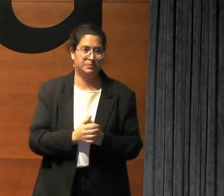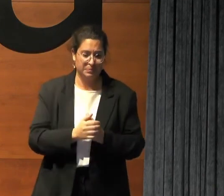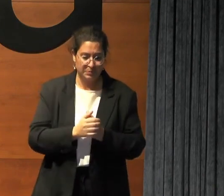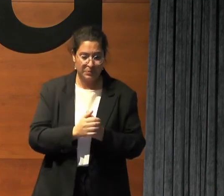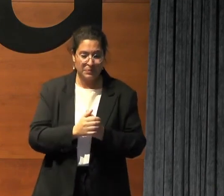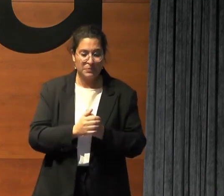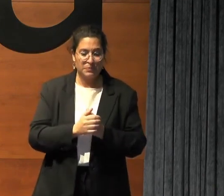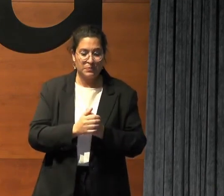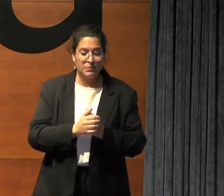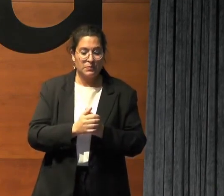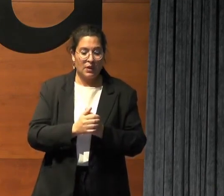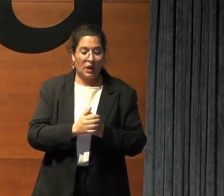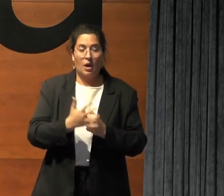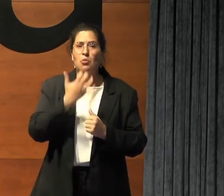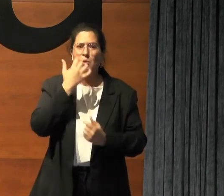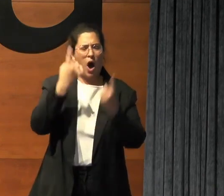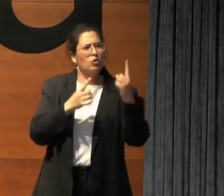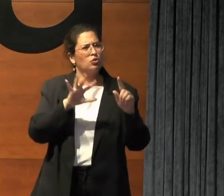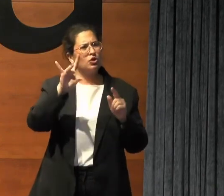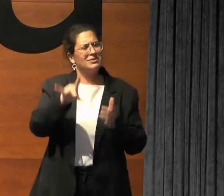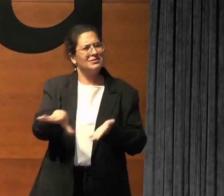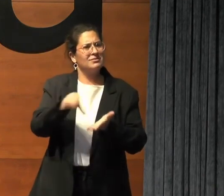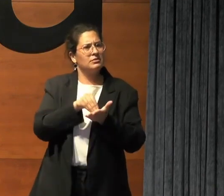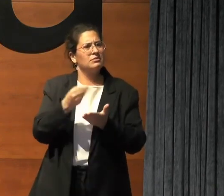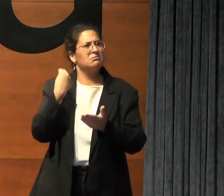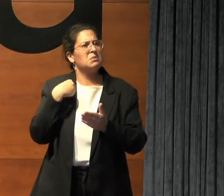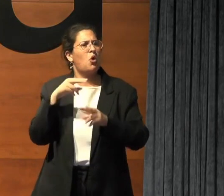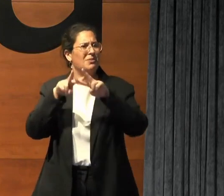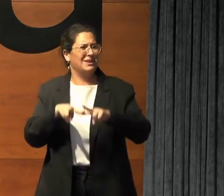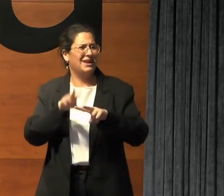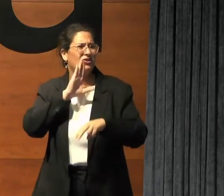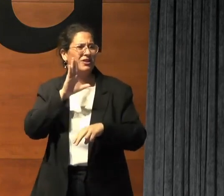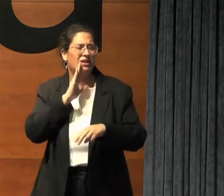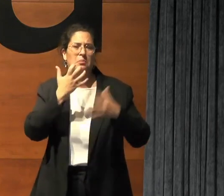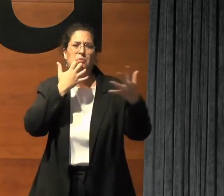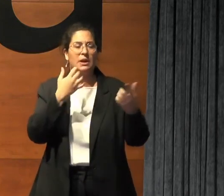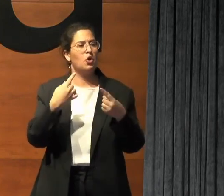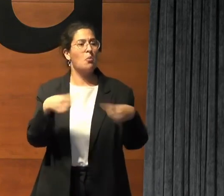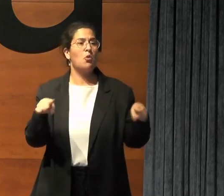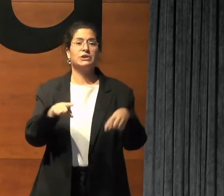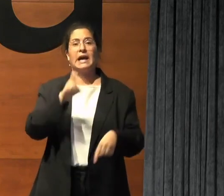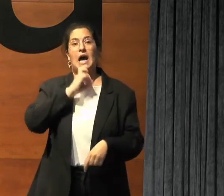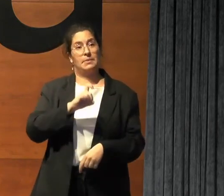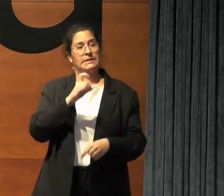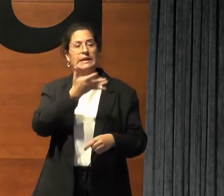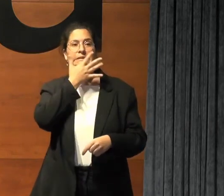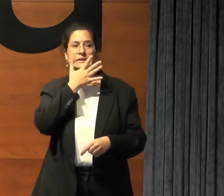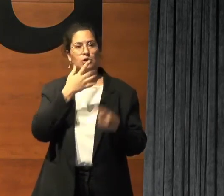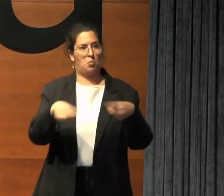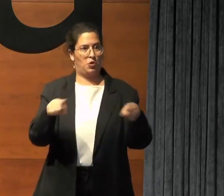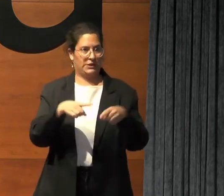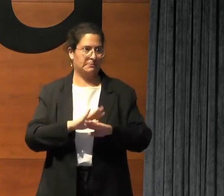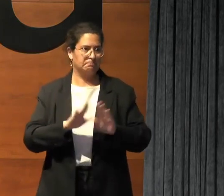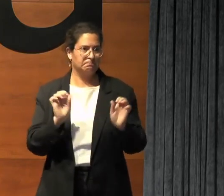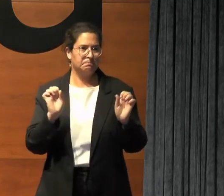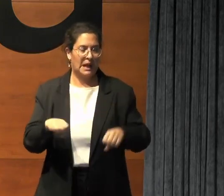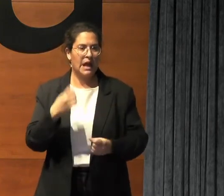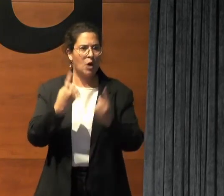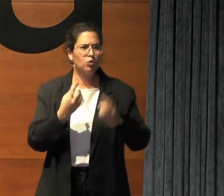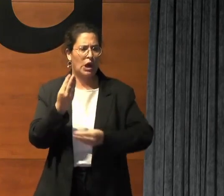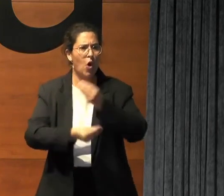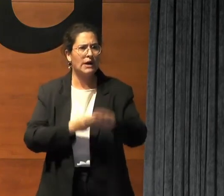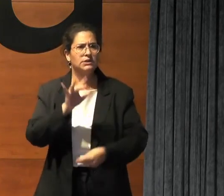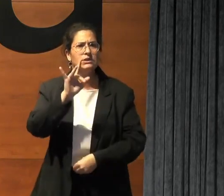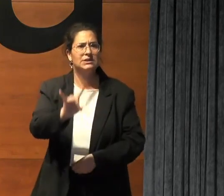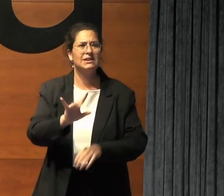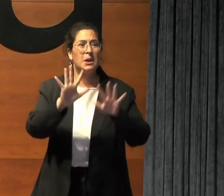de los contextos en los que se esté trabajando. Algunas están recogidas, por ejemplo, en mi investigación, lo que